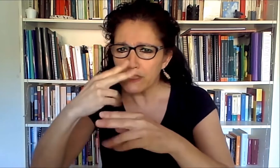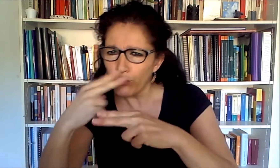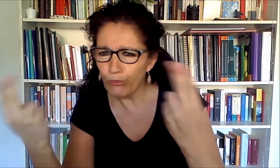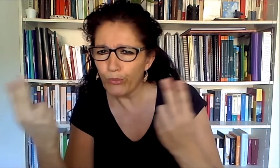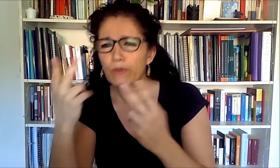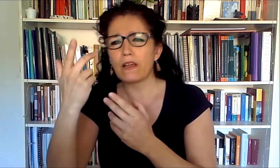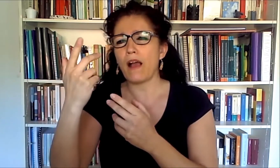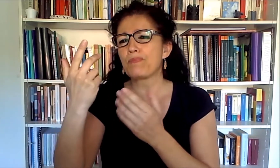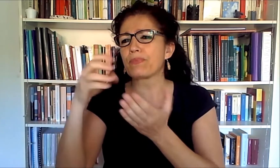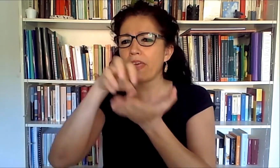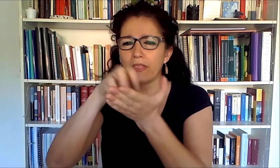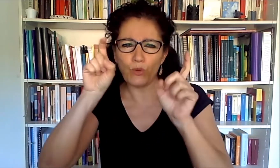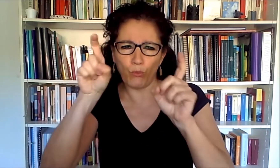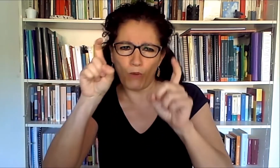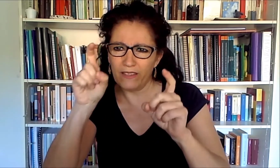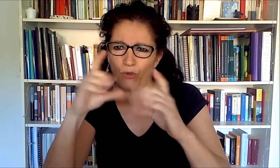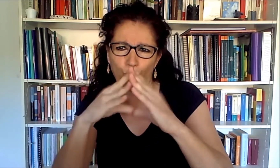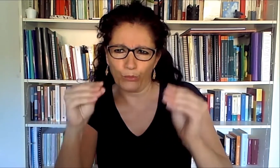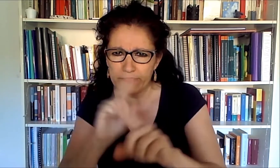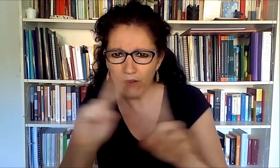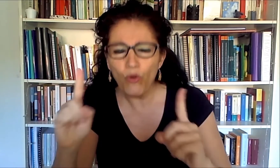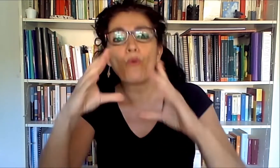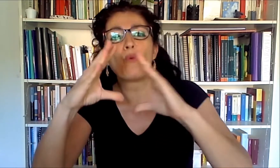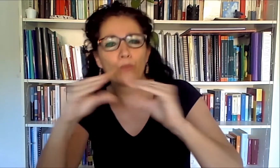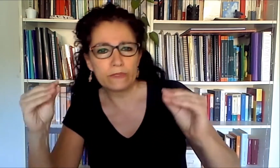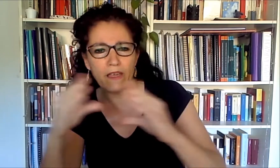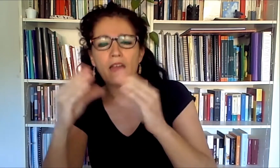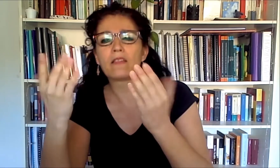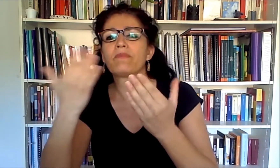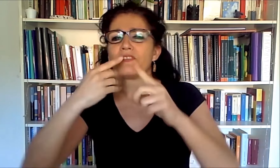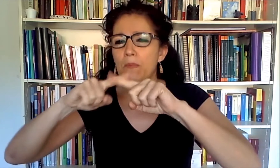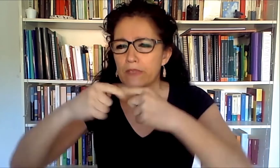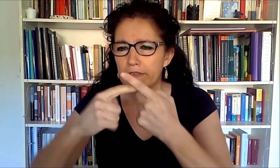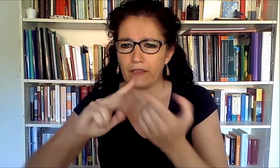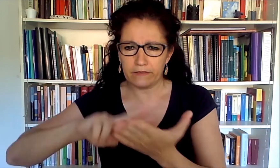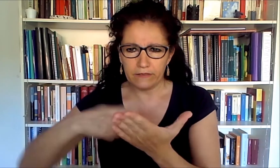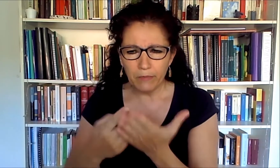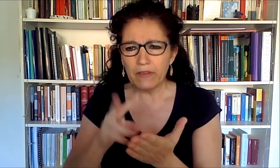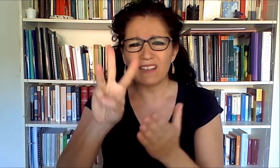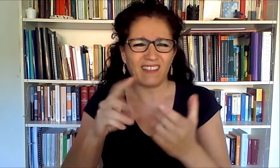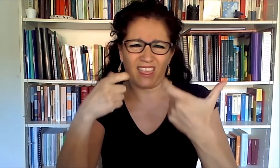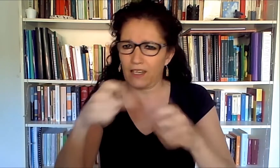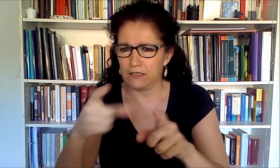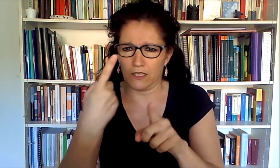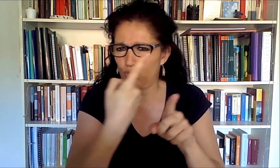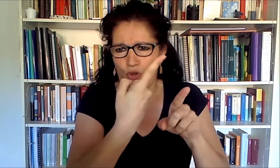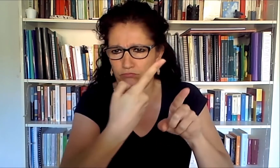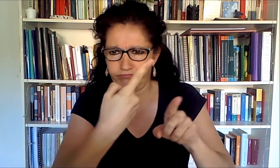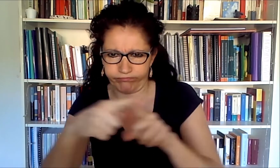sector y otros. Los resultados obtenidos fueron contrastados con los datos conseguidos del grupo de discusión y con los de la